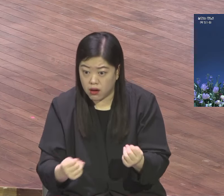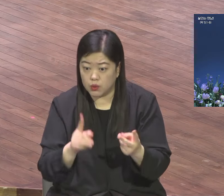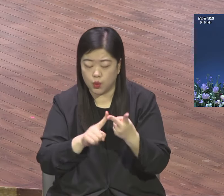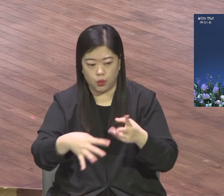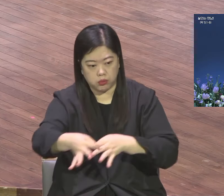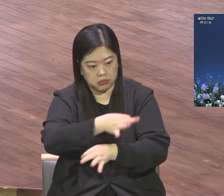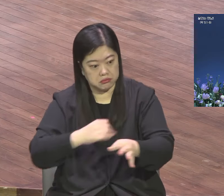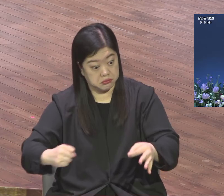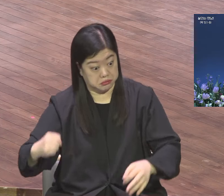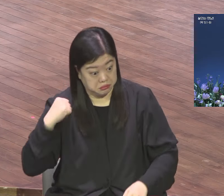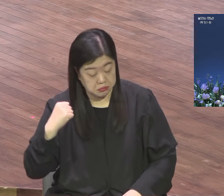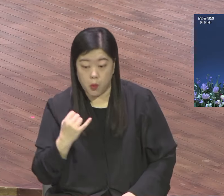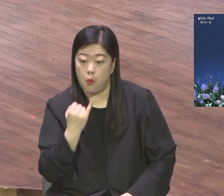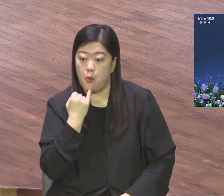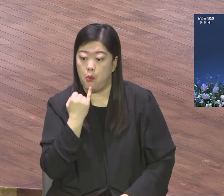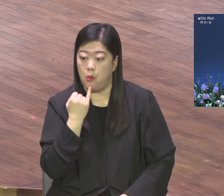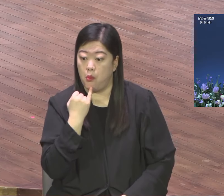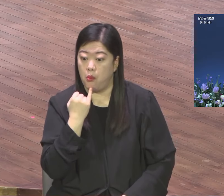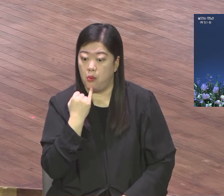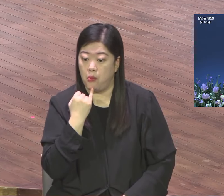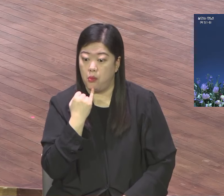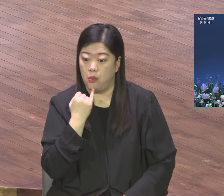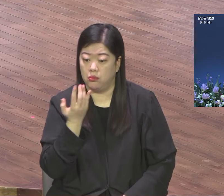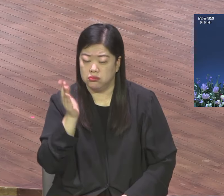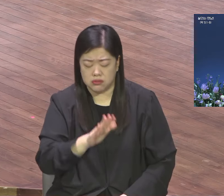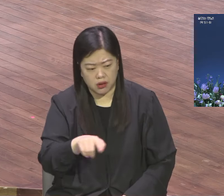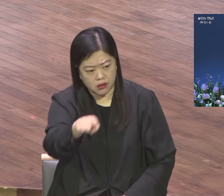주목을 받고 있지만은